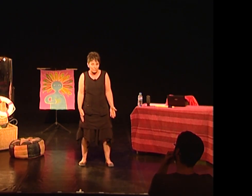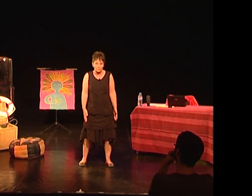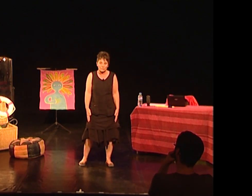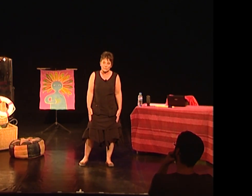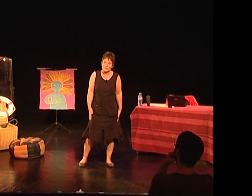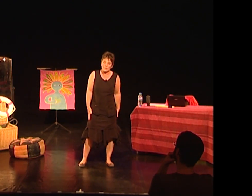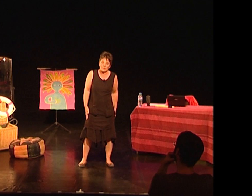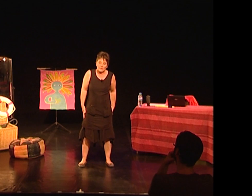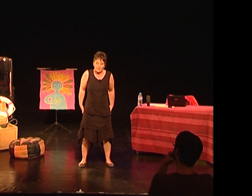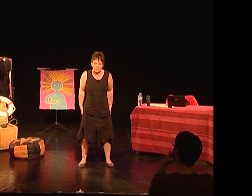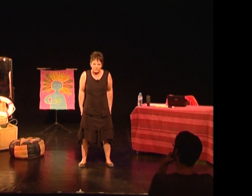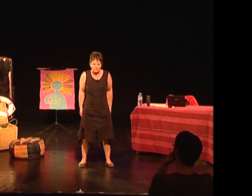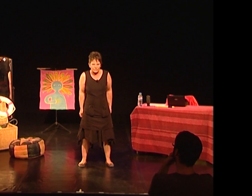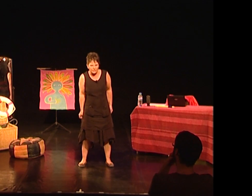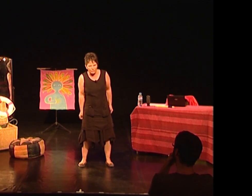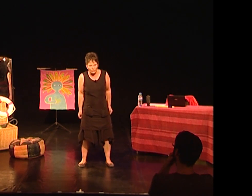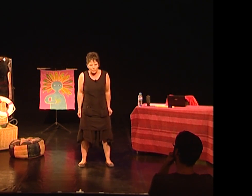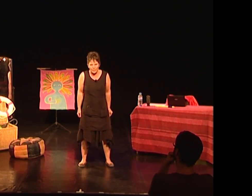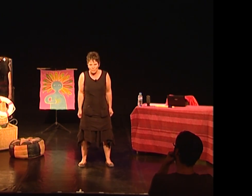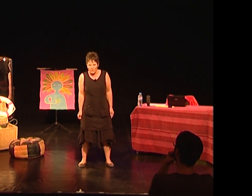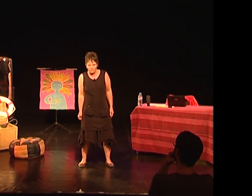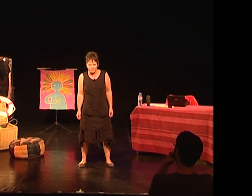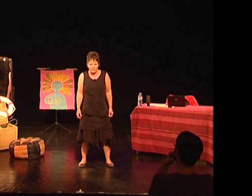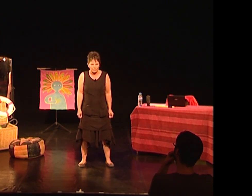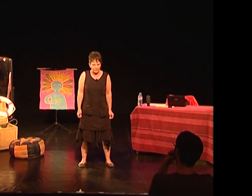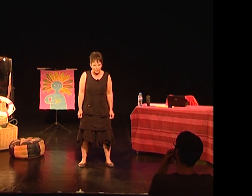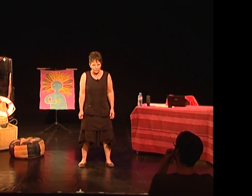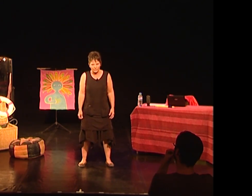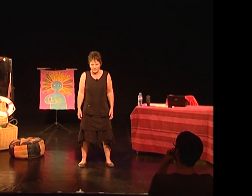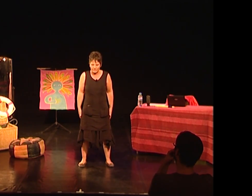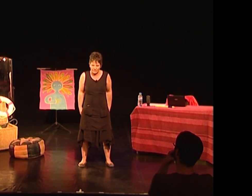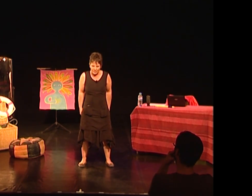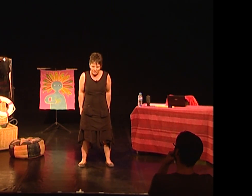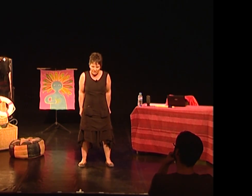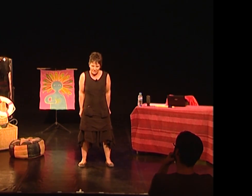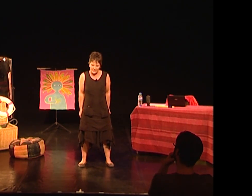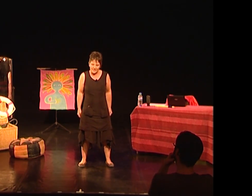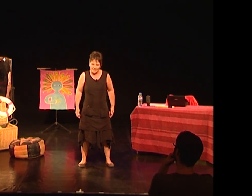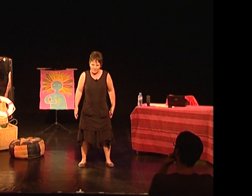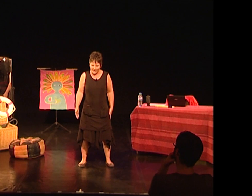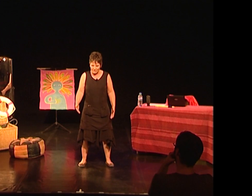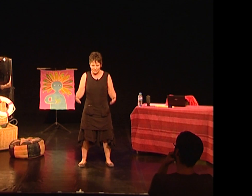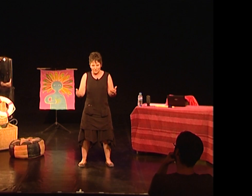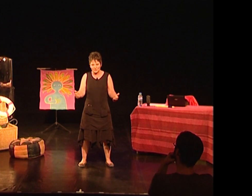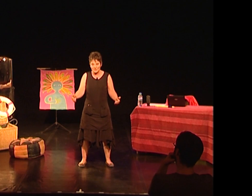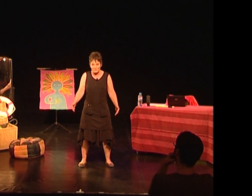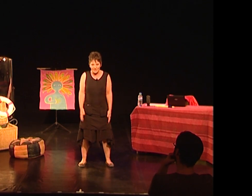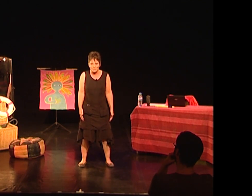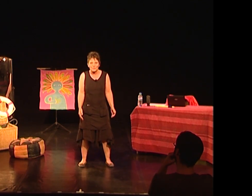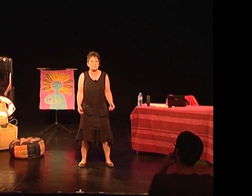donc c'est 700 € par mois. Pour une mère de famille nombreuse, ça faisait pas lourd, quoi. Bref, donc j'étais EVS, puis moi j'y mettais